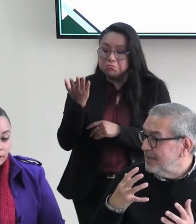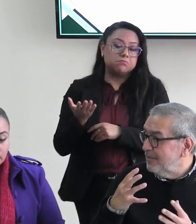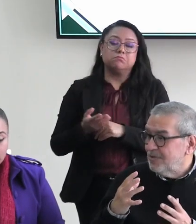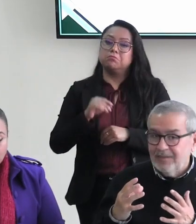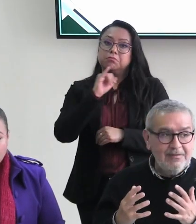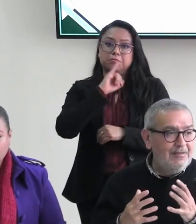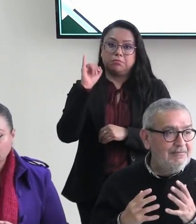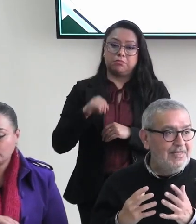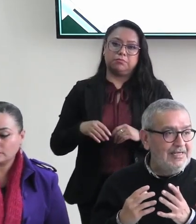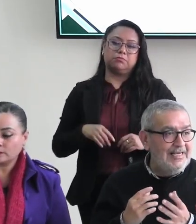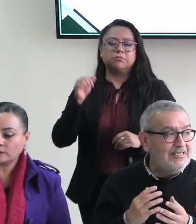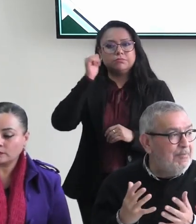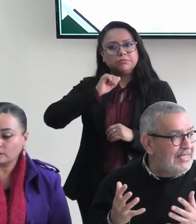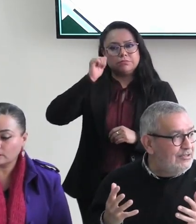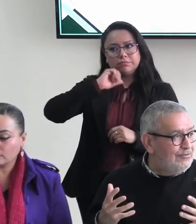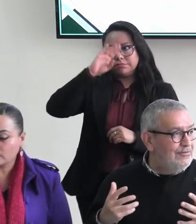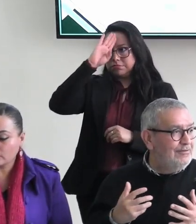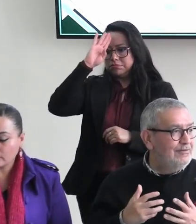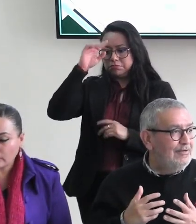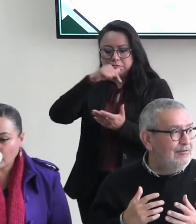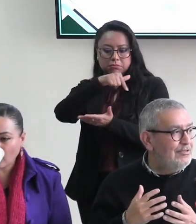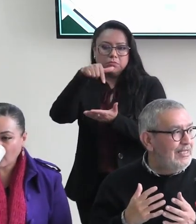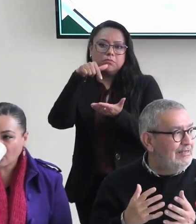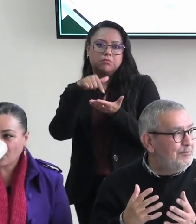Generalmente pensamos en el espacio